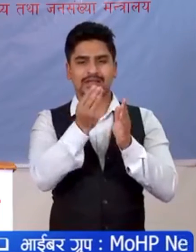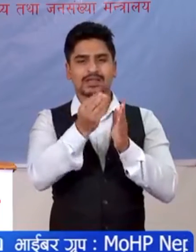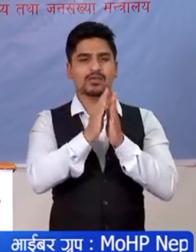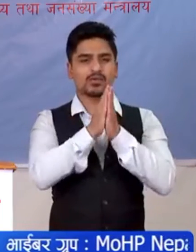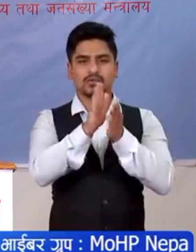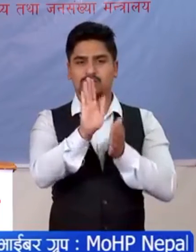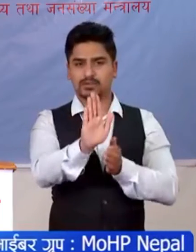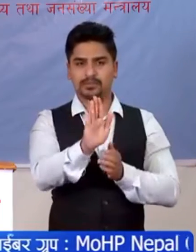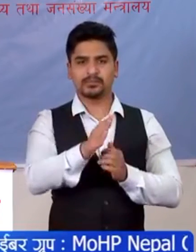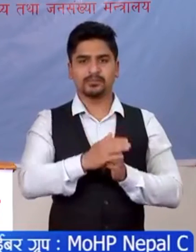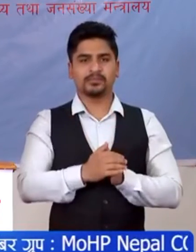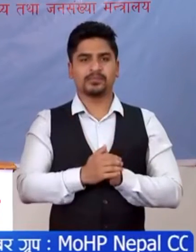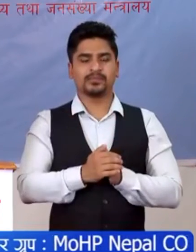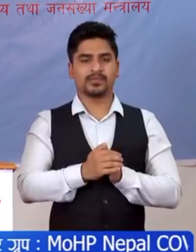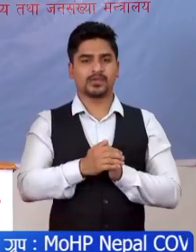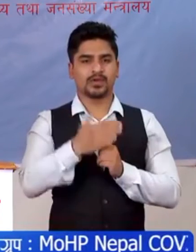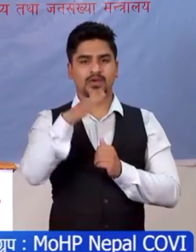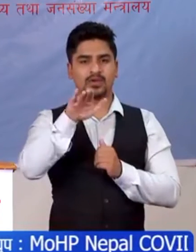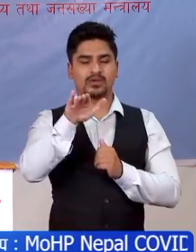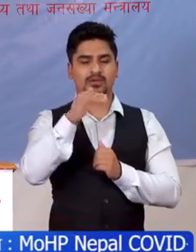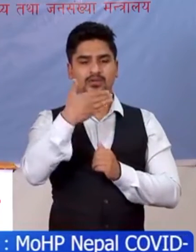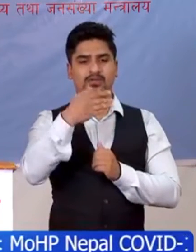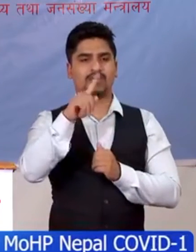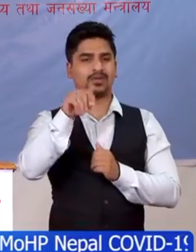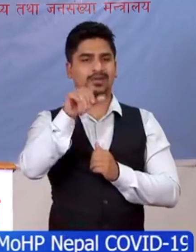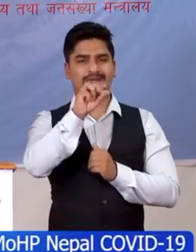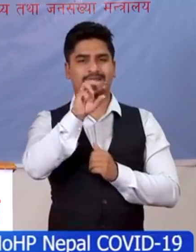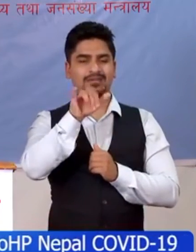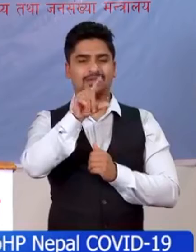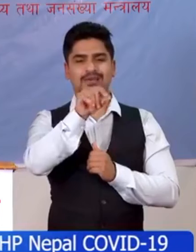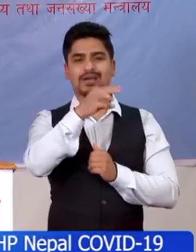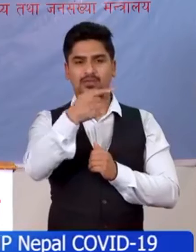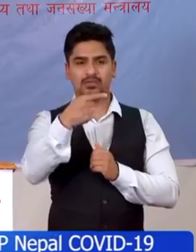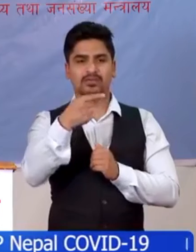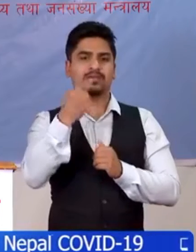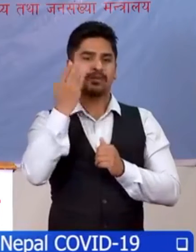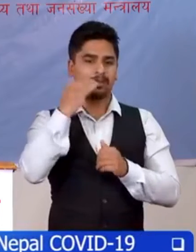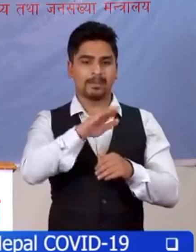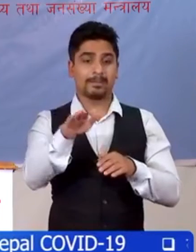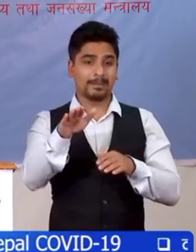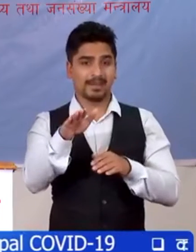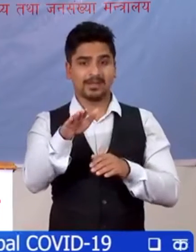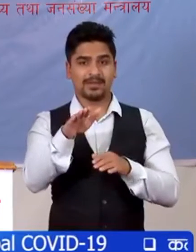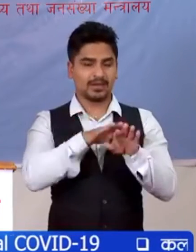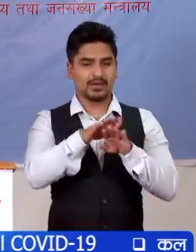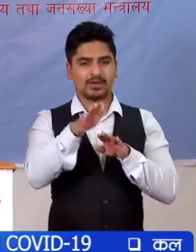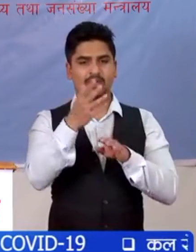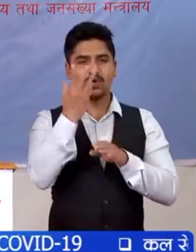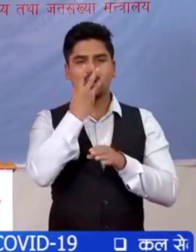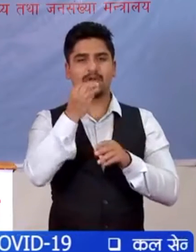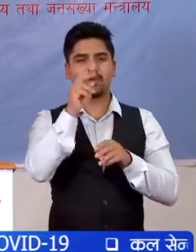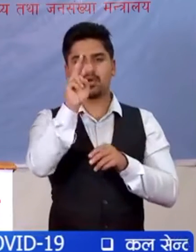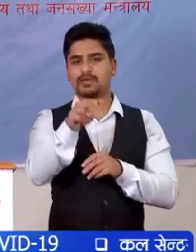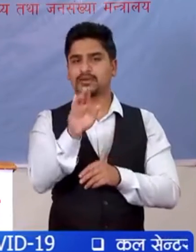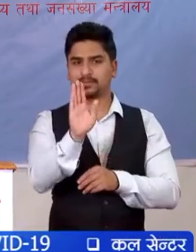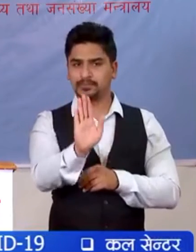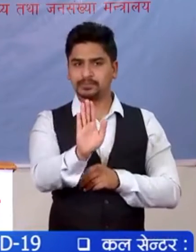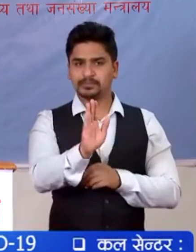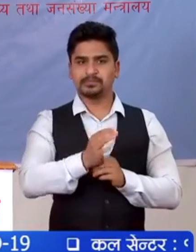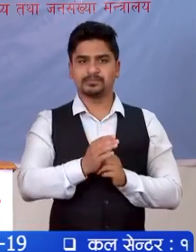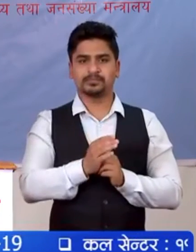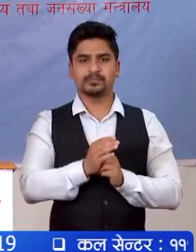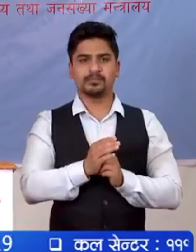छु। लकडाउनले गर्दा बालबालिका तथा किशोर किशोरीहरूले असहज अवस्था भोगिरहेको